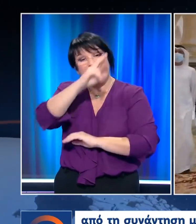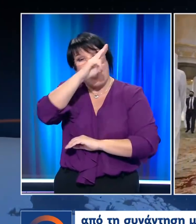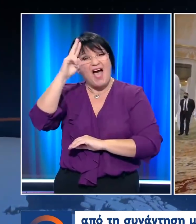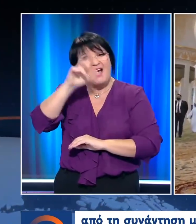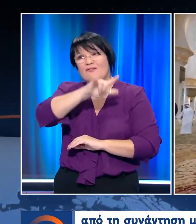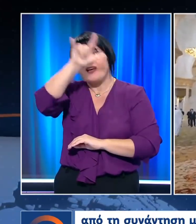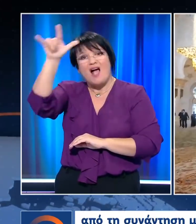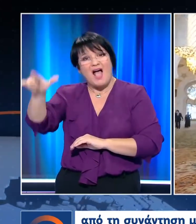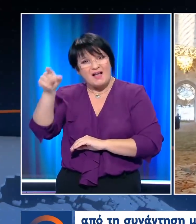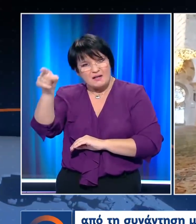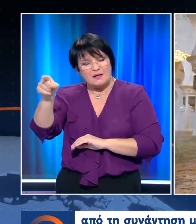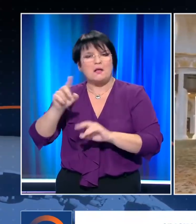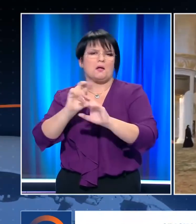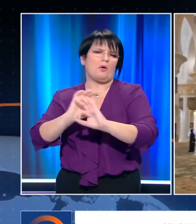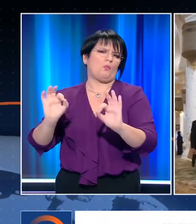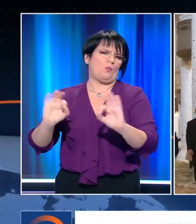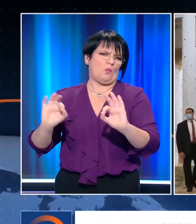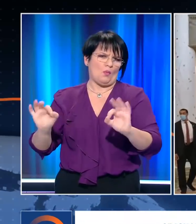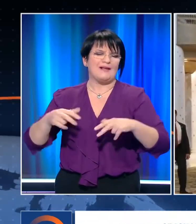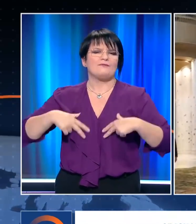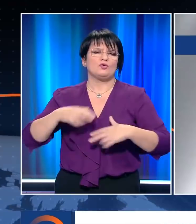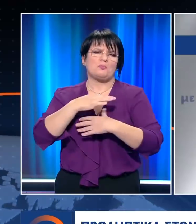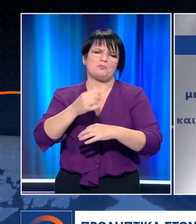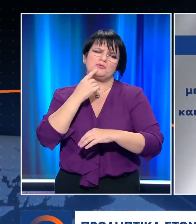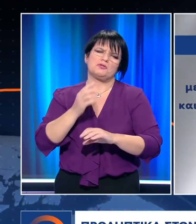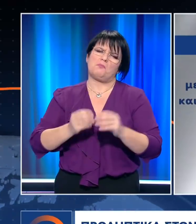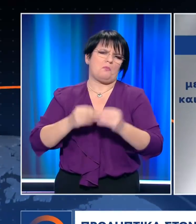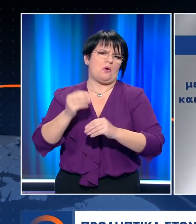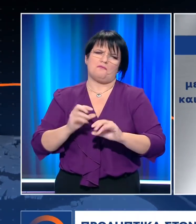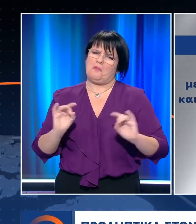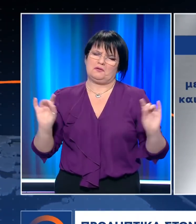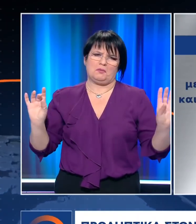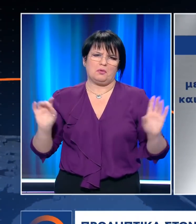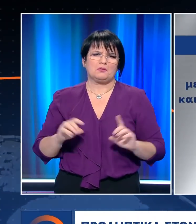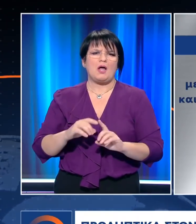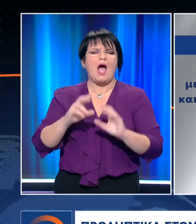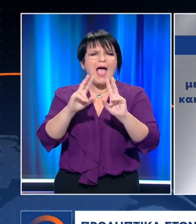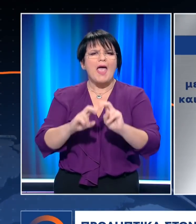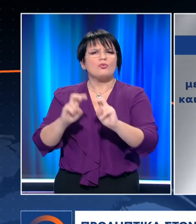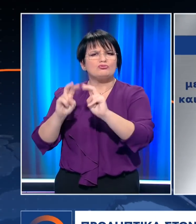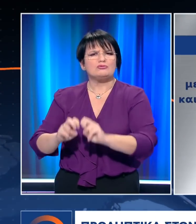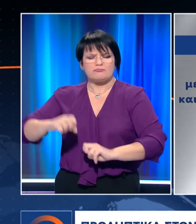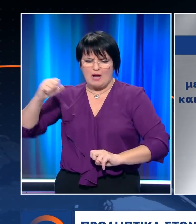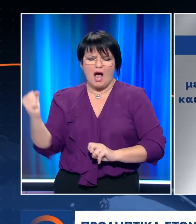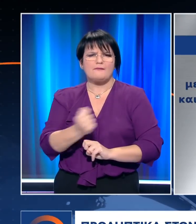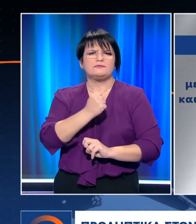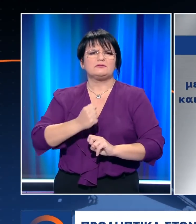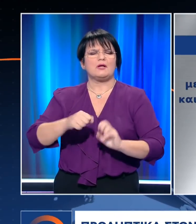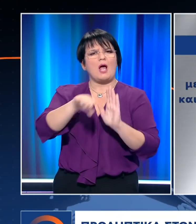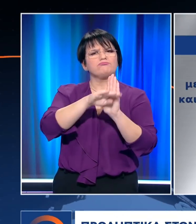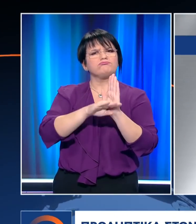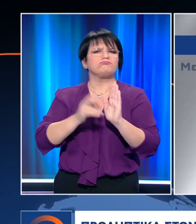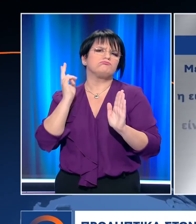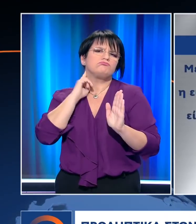Ηνωμένα Αραβικά Εμιράτα, αναφέρει σε ανακοίνωσή του ο Στέλιος Πέτσας. Ο έλεγχος του με τεστ είναι συνεχής και ακολουθεί αυστηρά τα υγειονομικά